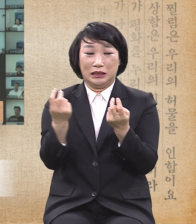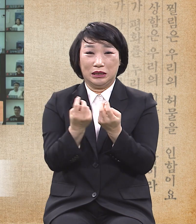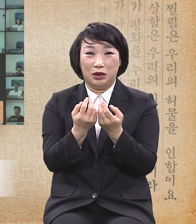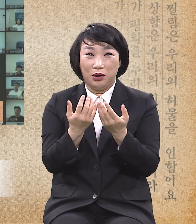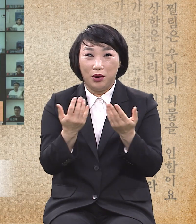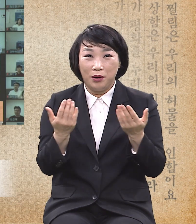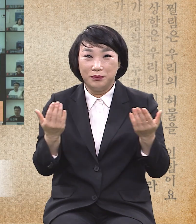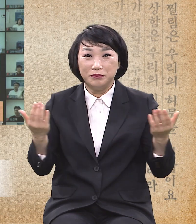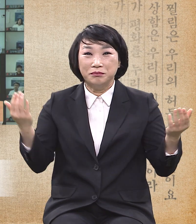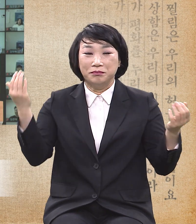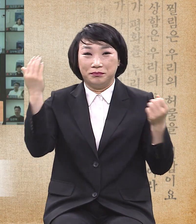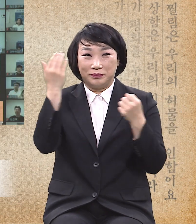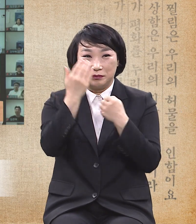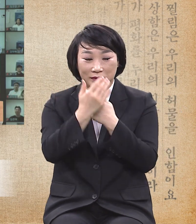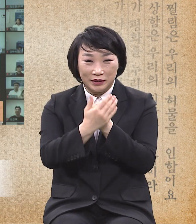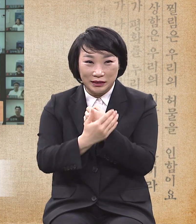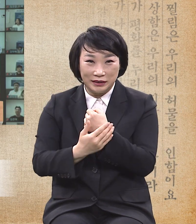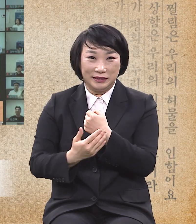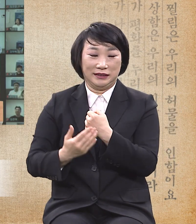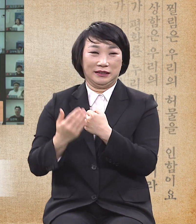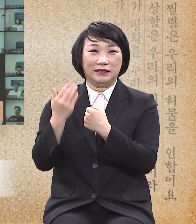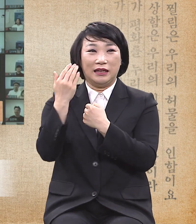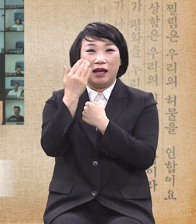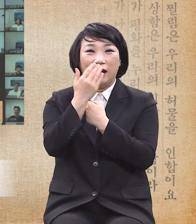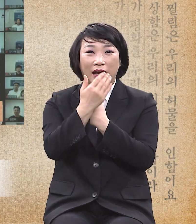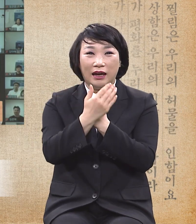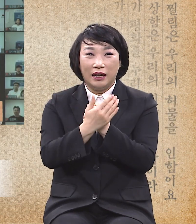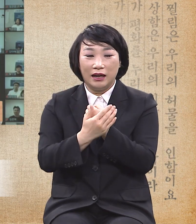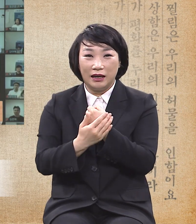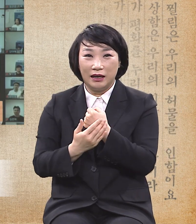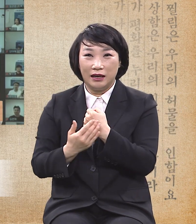갚을 길 없는